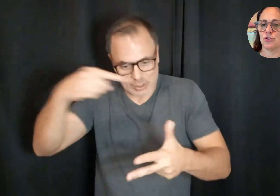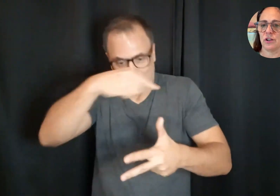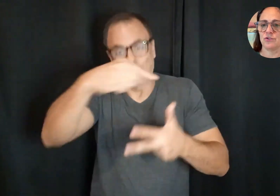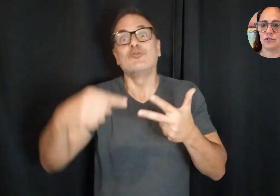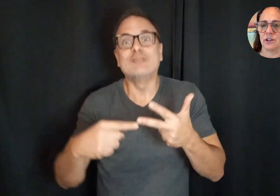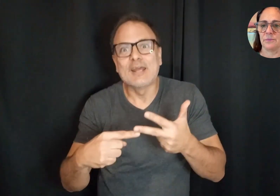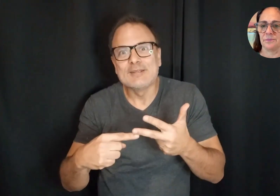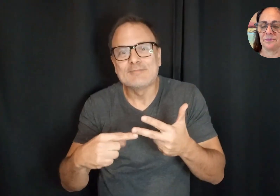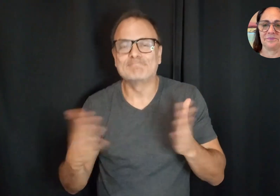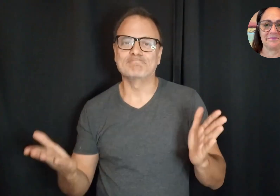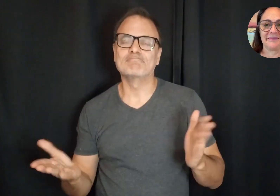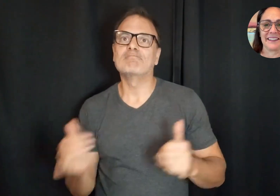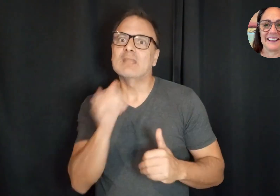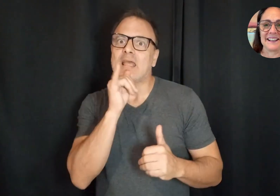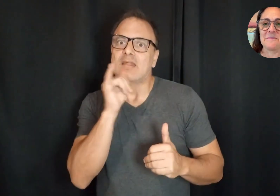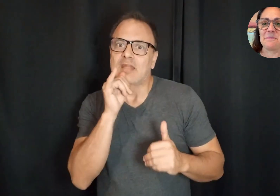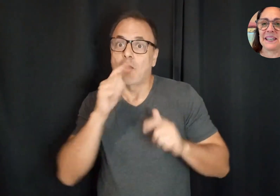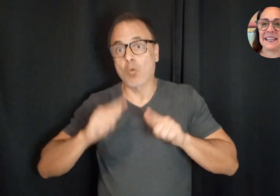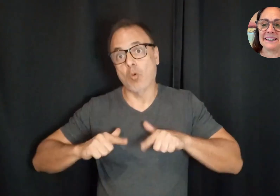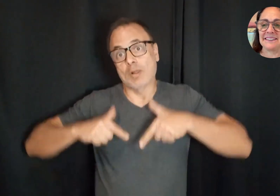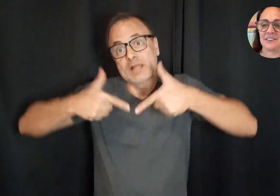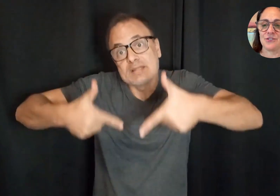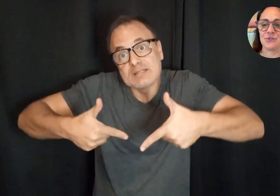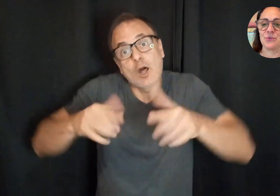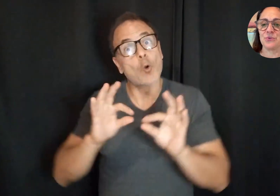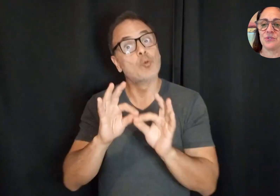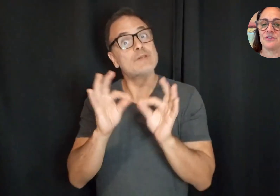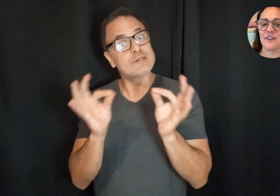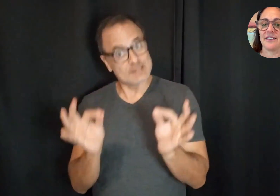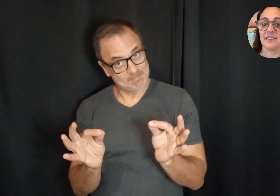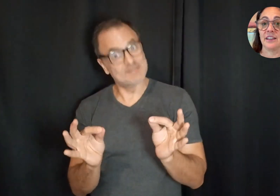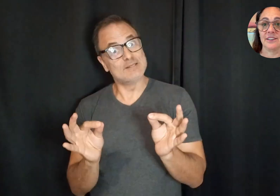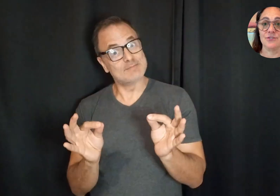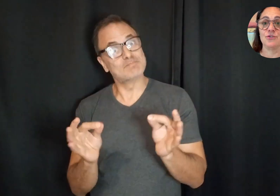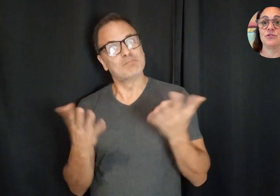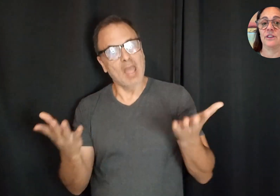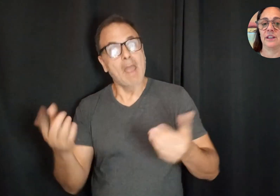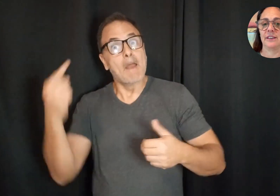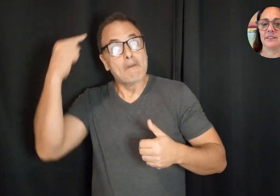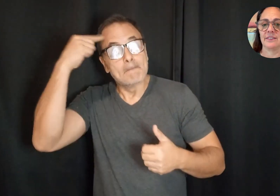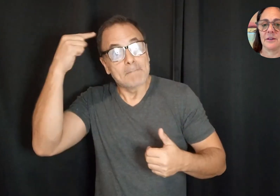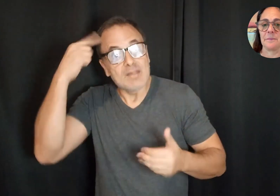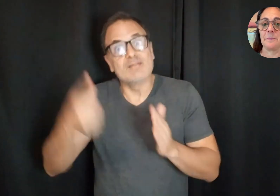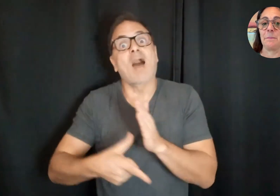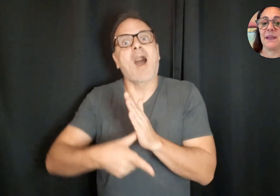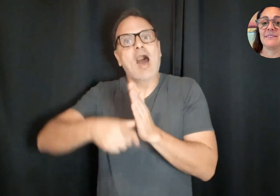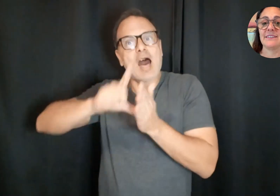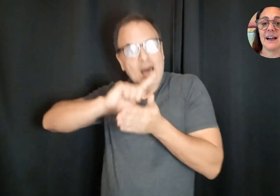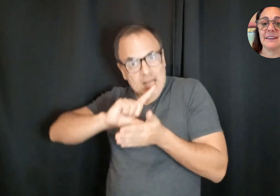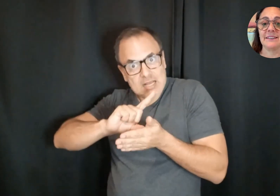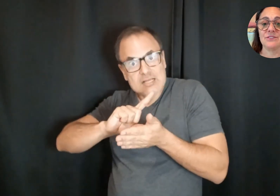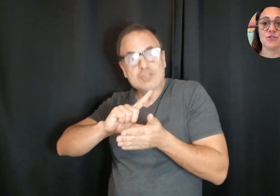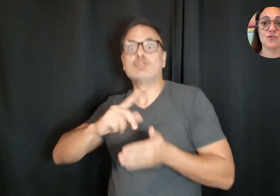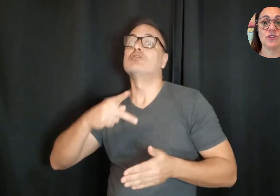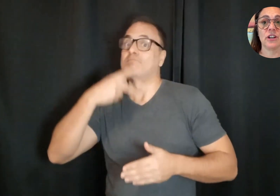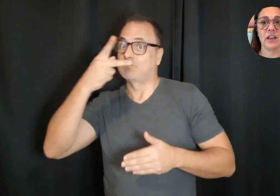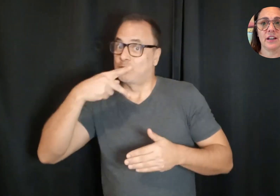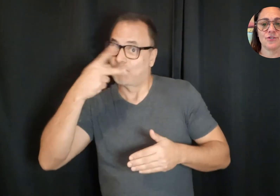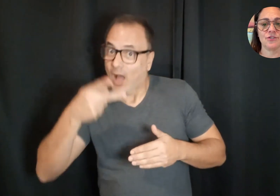a dia? Pequenas atitudes fazem grande diferença. Pensar antes de